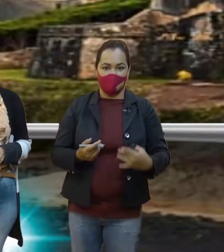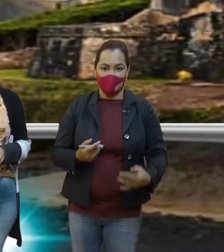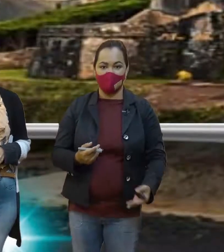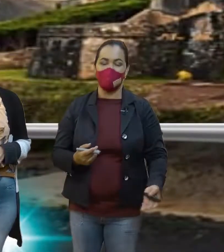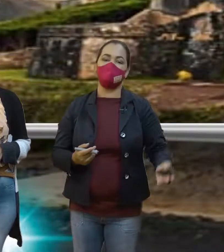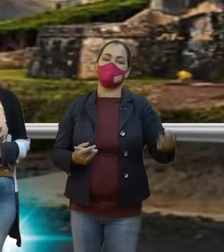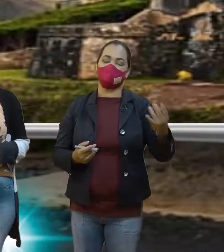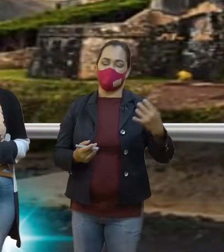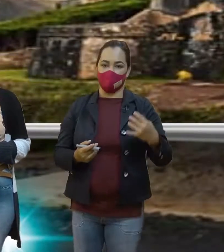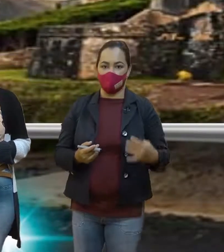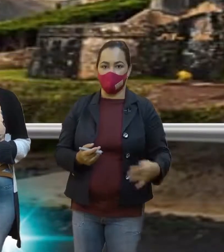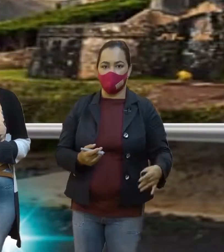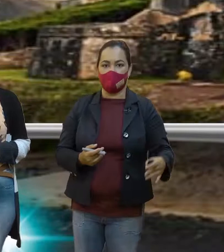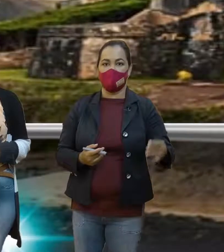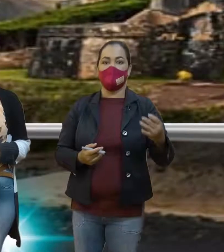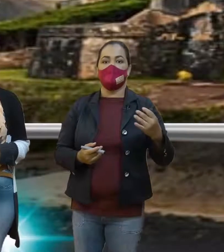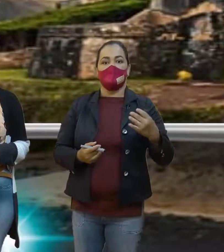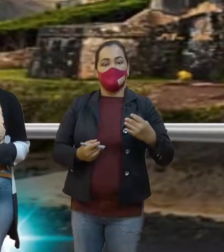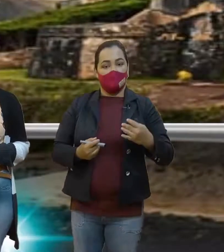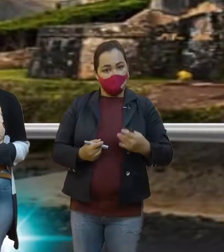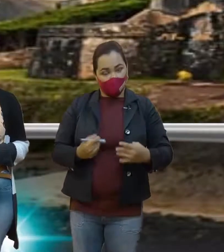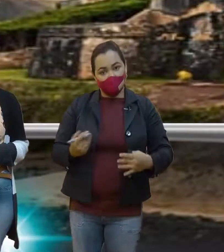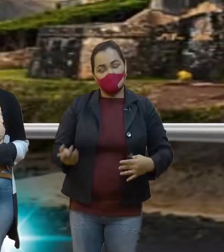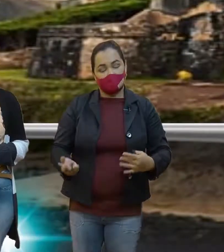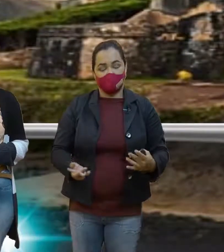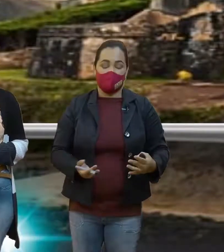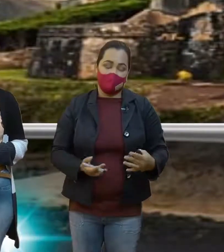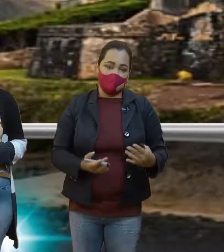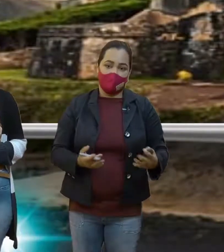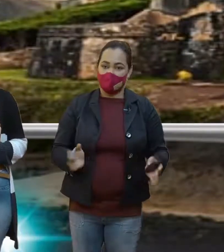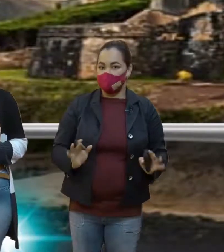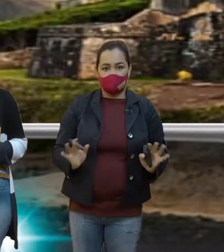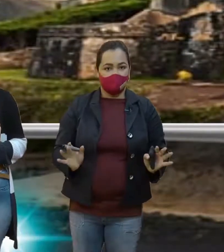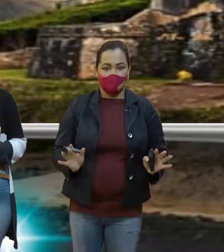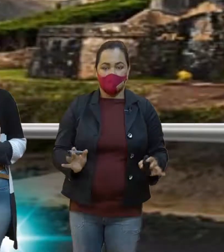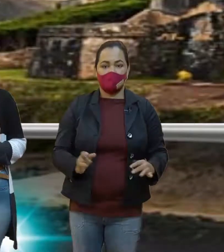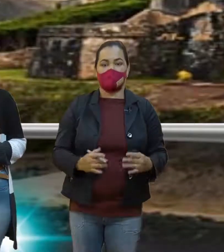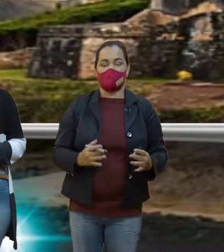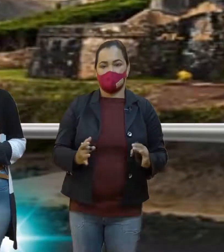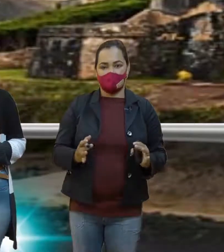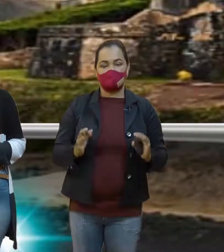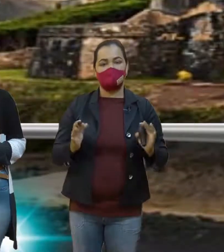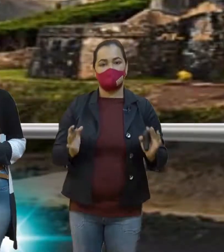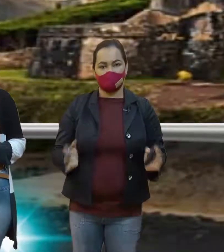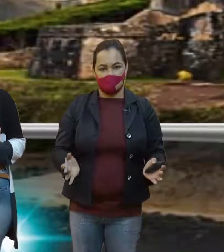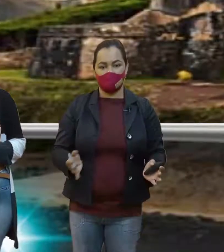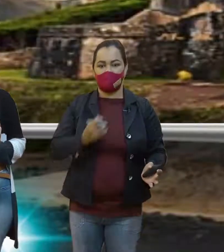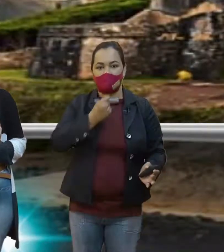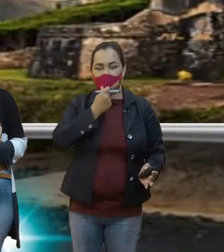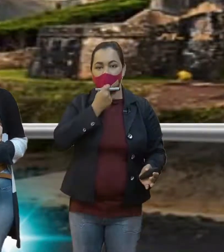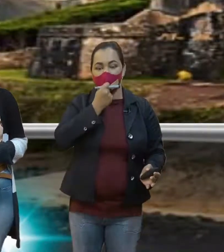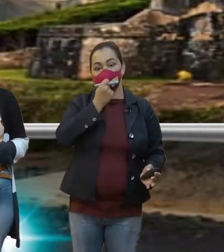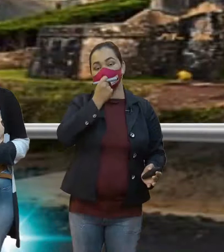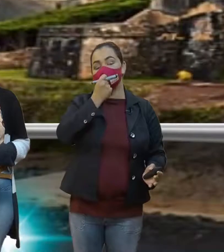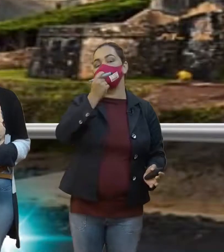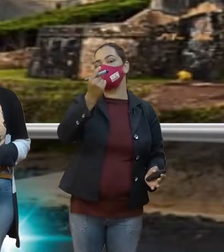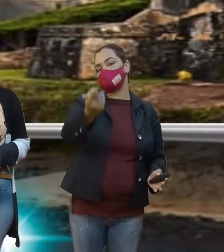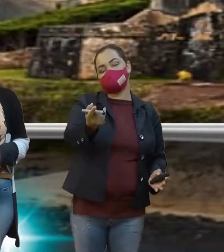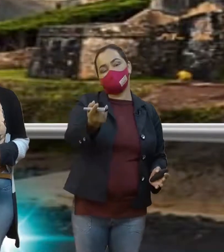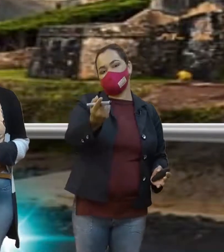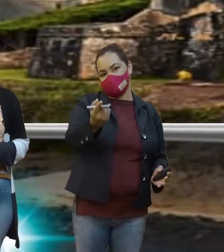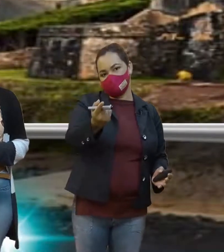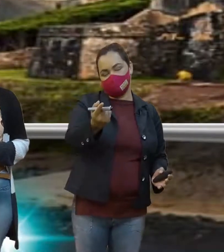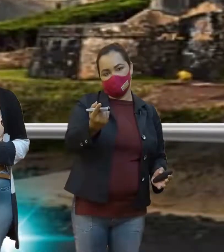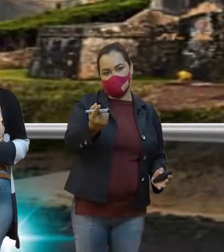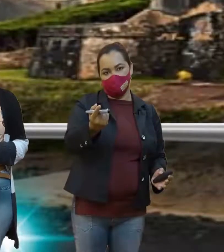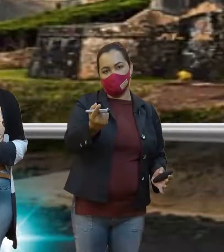sua raiz, a sua cultura. Eles podem ser influenciados, beleza, mas não totalmente, porque você pode